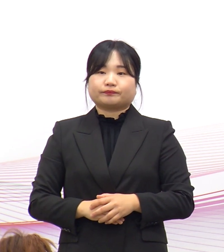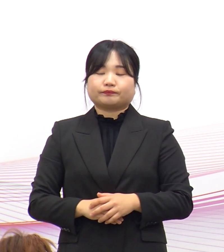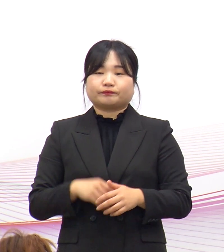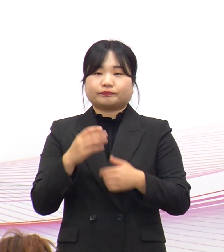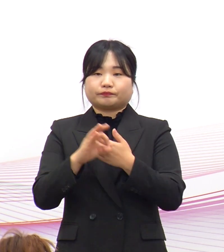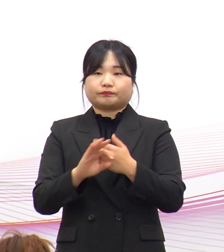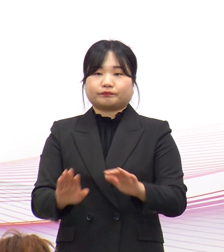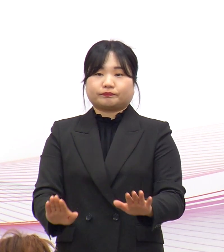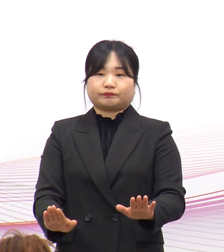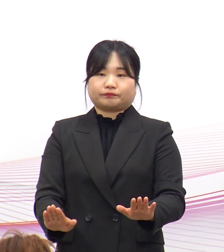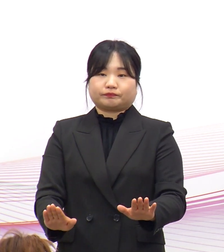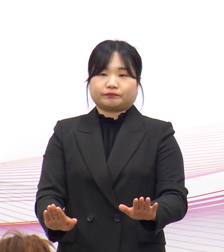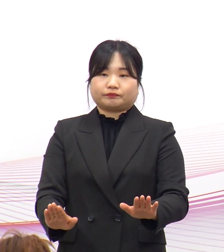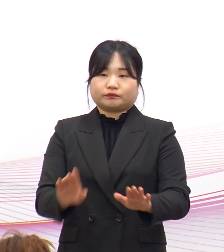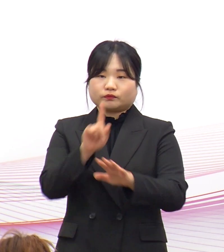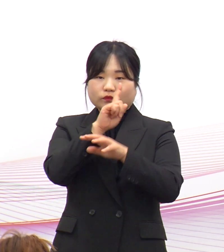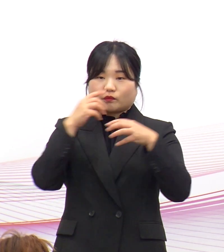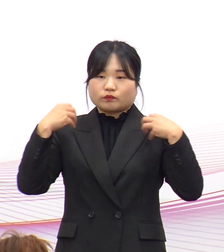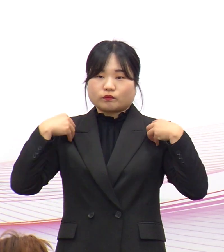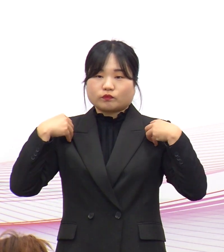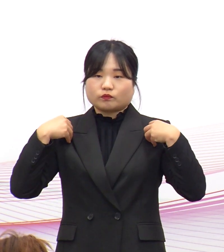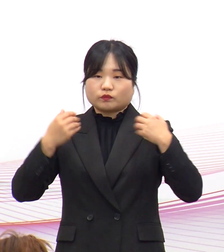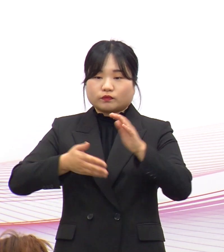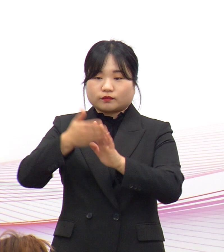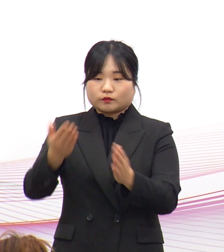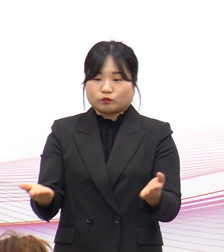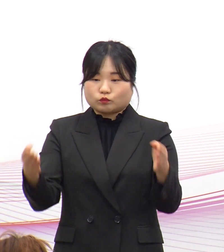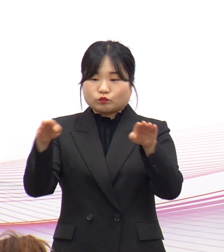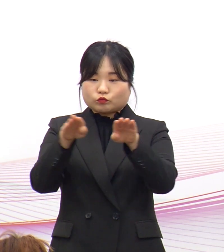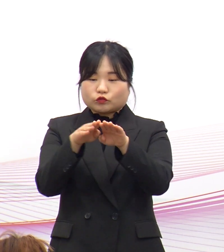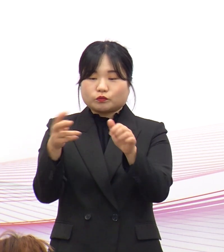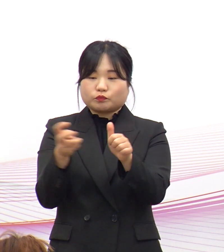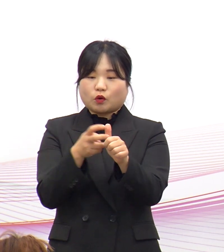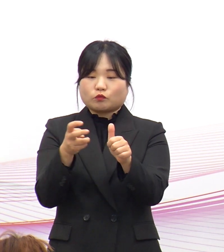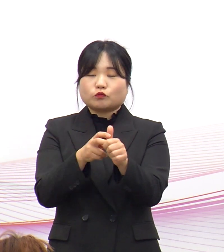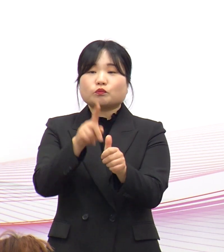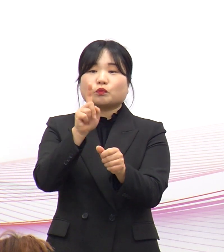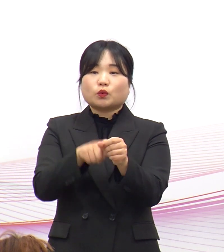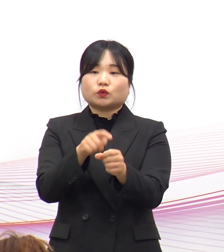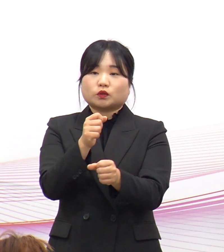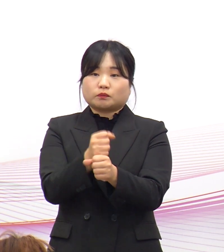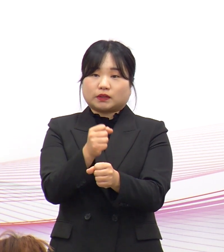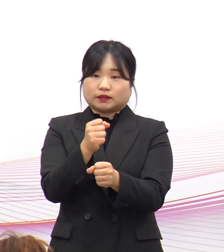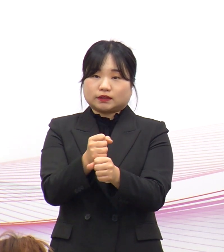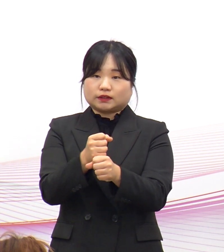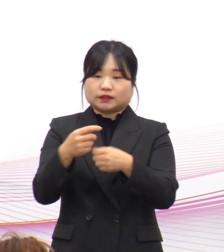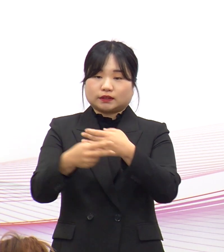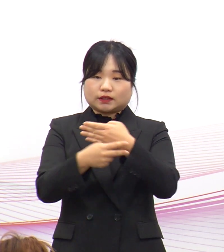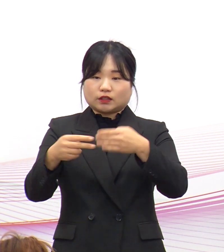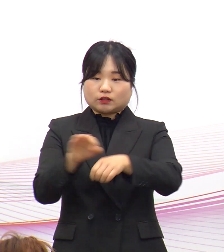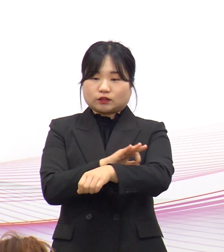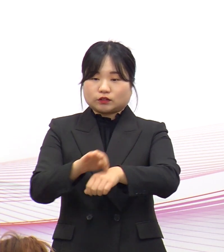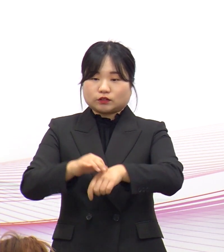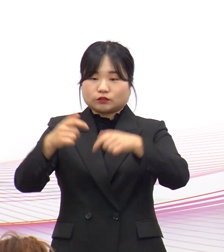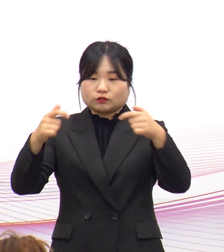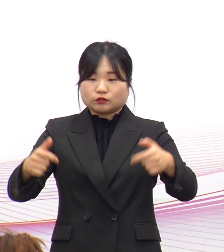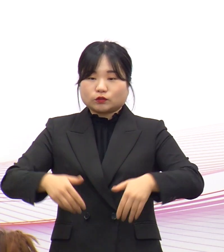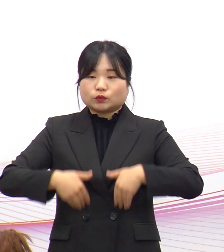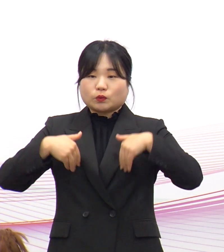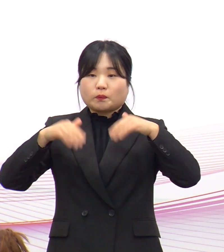그럼 오늘 공공시설물 명품화 일환으로 시행하는 대덕특구